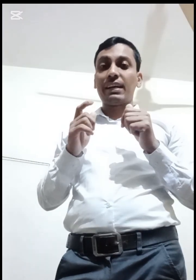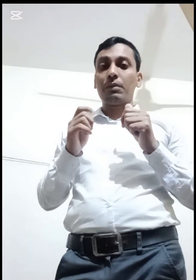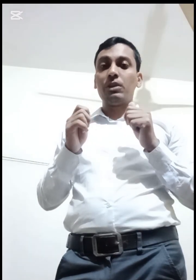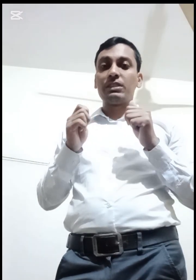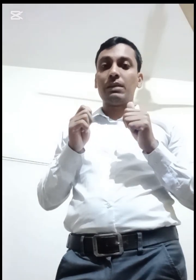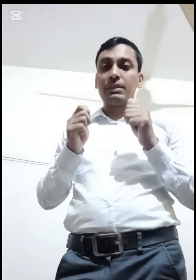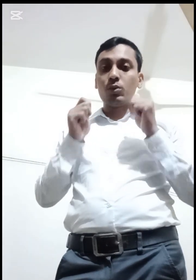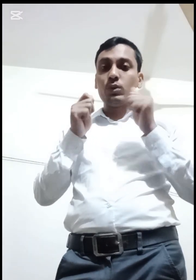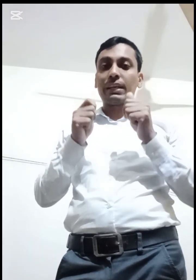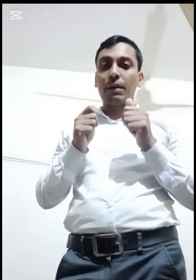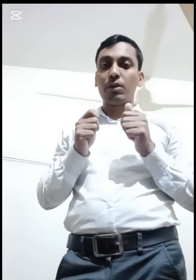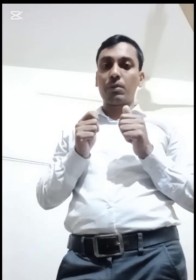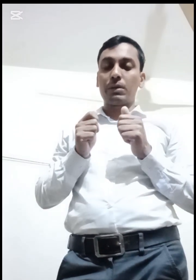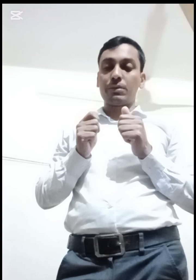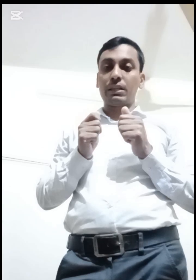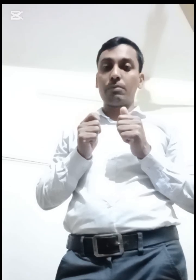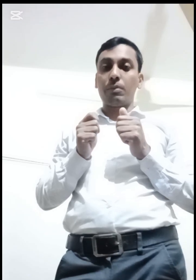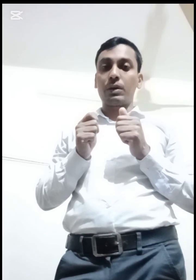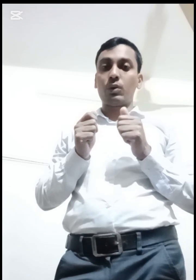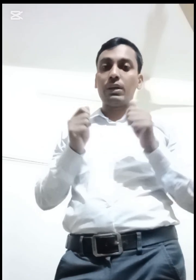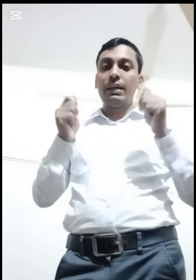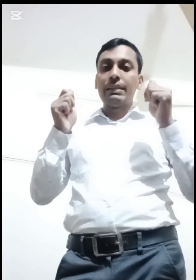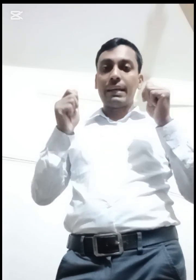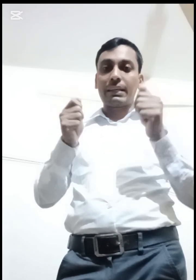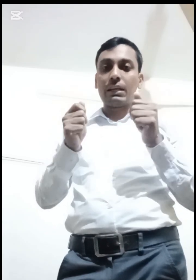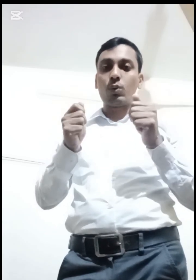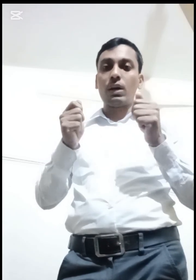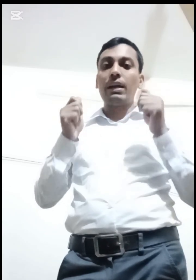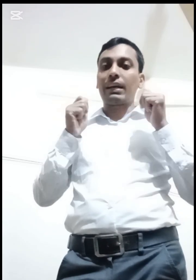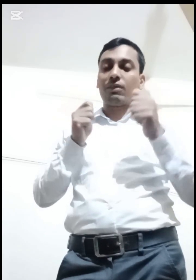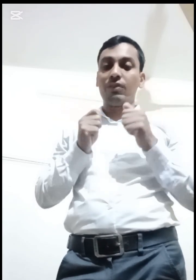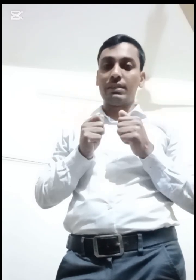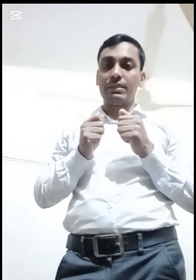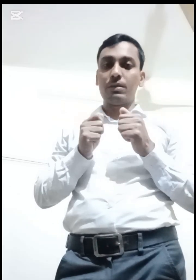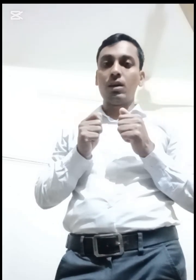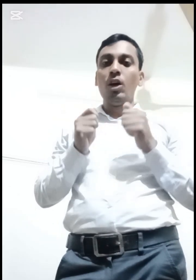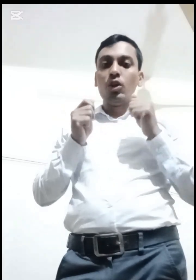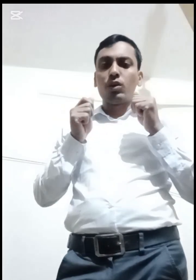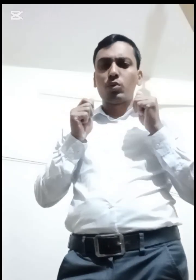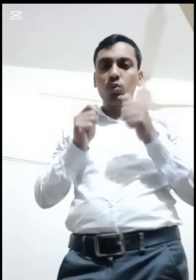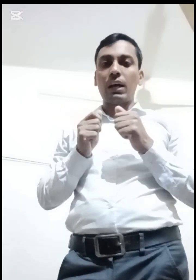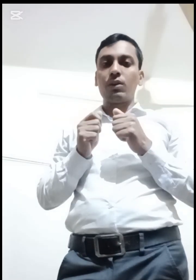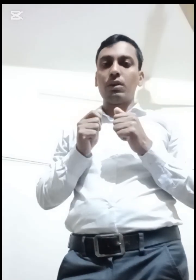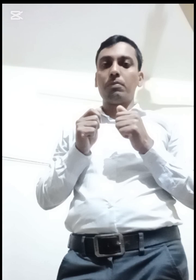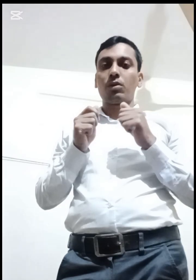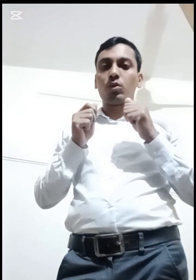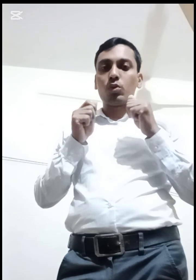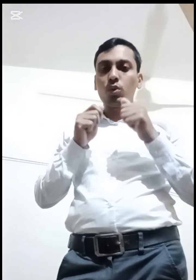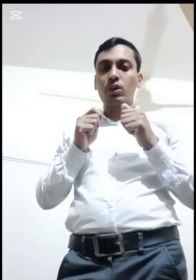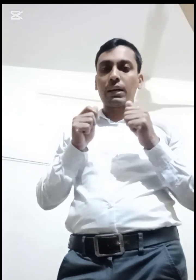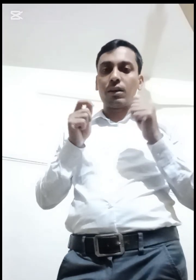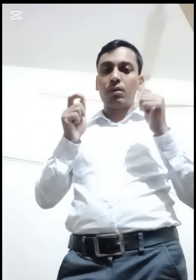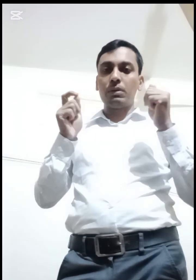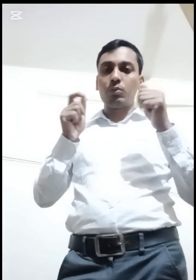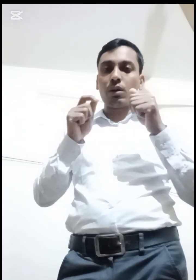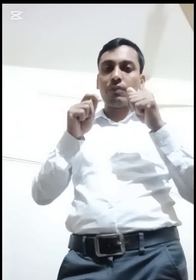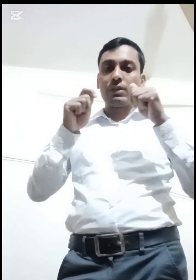আগে বলেছিলাম যে দুইটা কেবল আমরা বাসা বাড়িতে ব্যবহার করি, যে একটা নিউট্রাল একটা ফেজ। কারণ কোনো কারণে, কোনো দুর্ঘটনার কারণে নিউট্রাল ফেজ